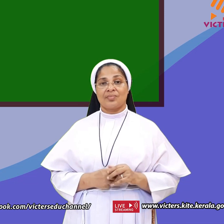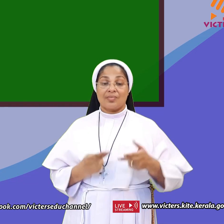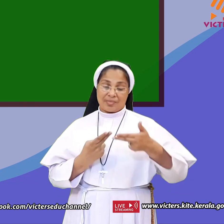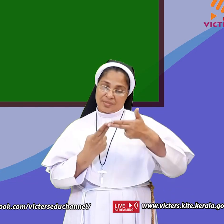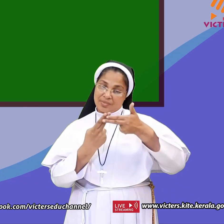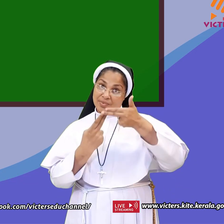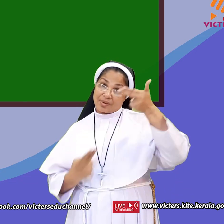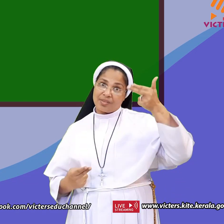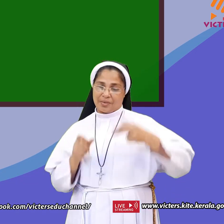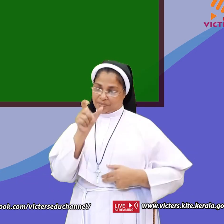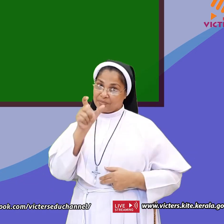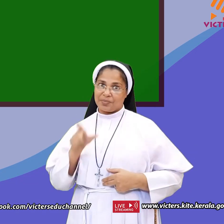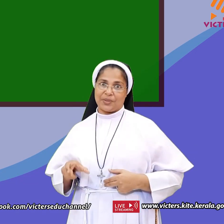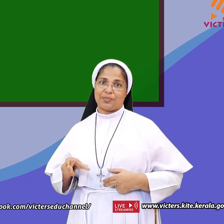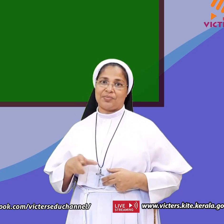കഥാപാത്രമാണ്